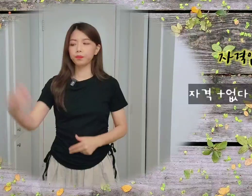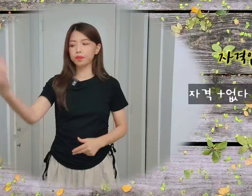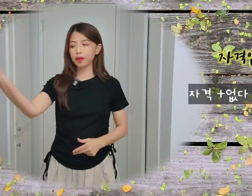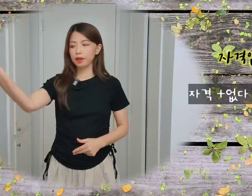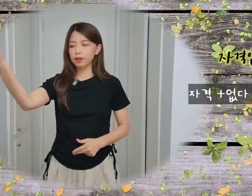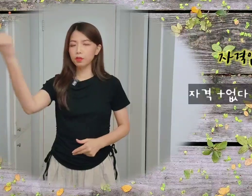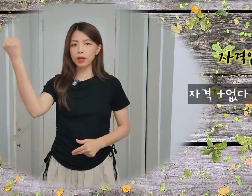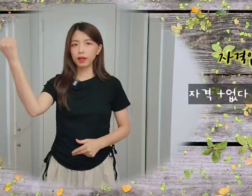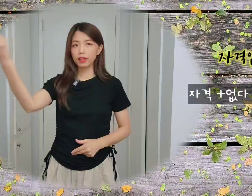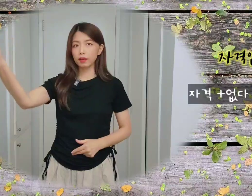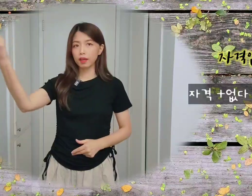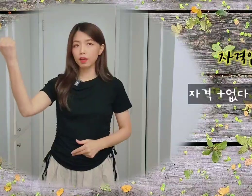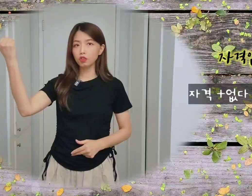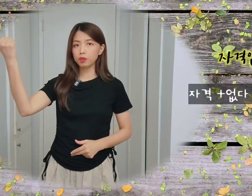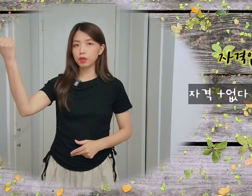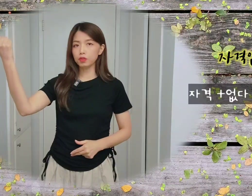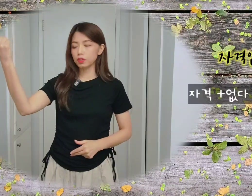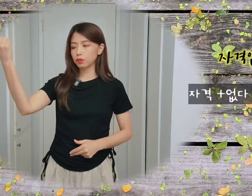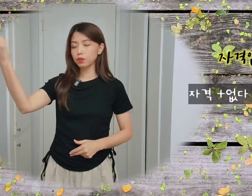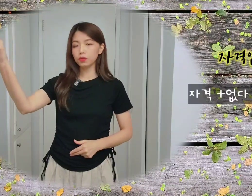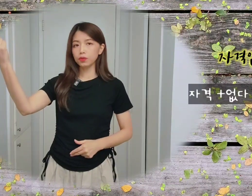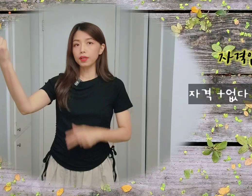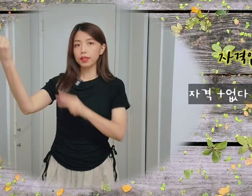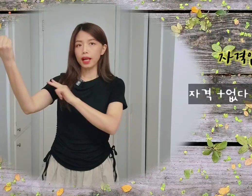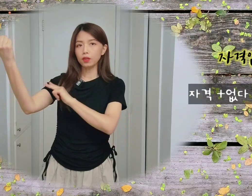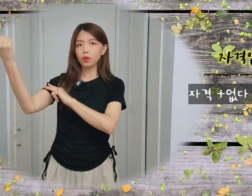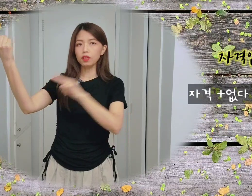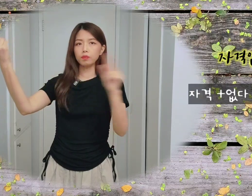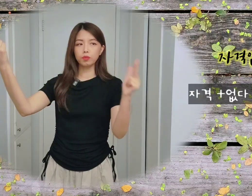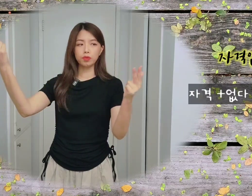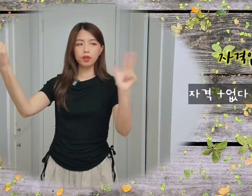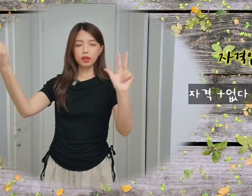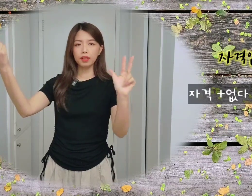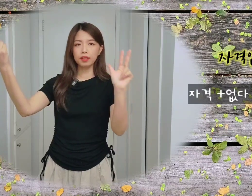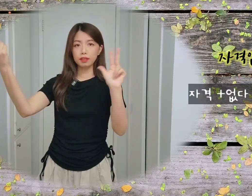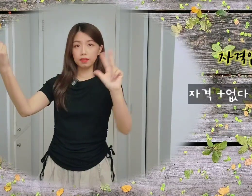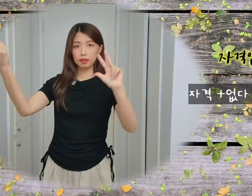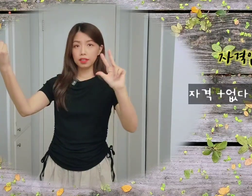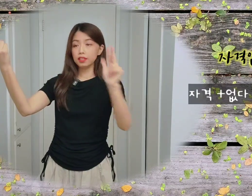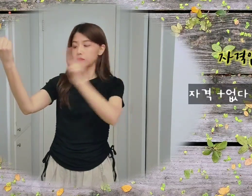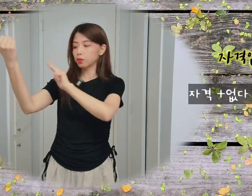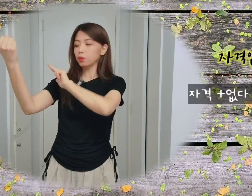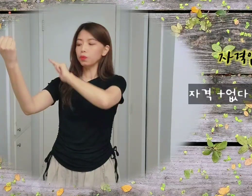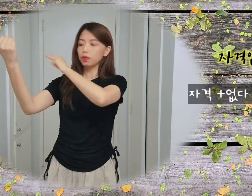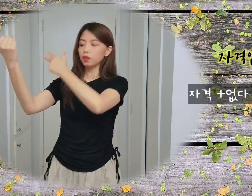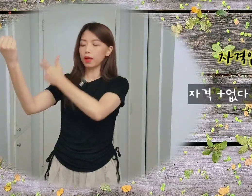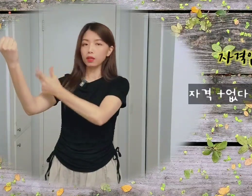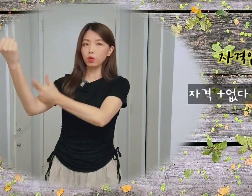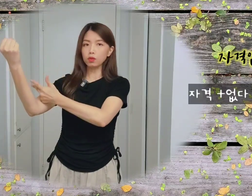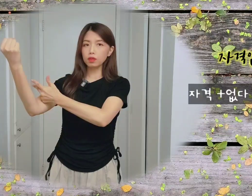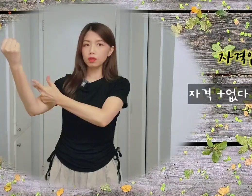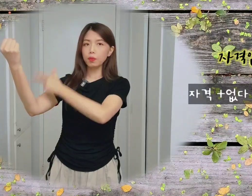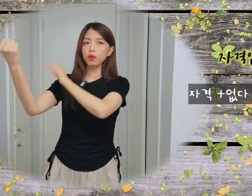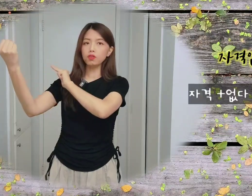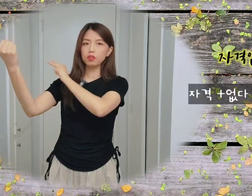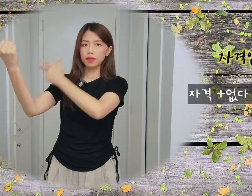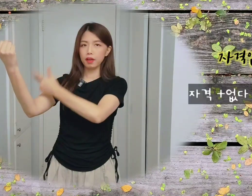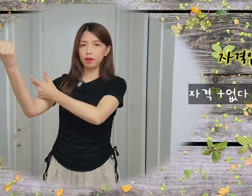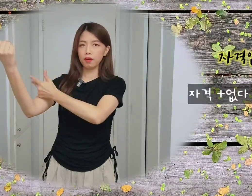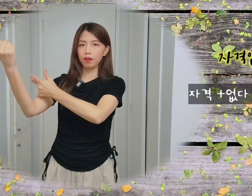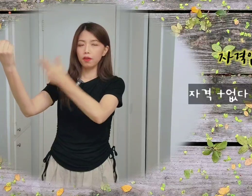되는데요. 손 약간 이렇게 구부려 주시고 이 알통 있는 부분을 이 지읒으로 이렇게 알통을